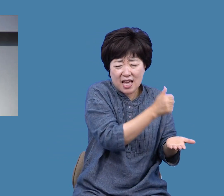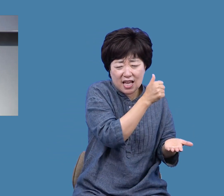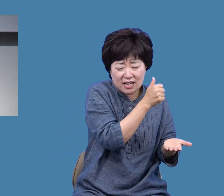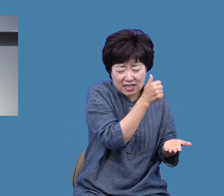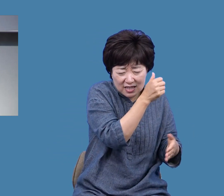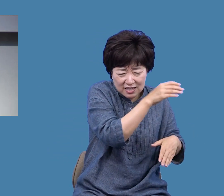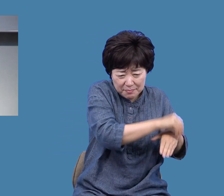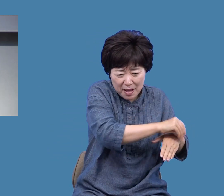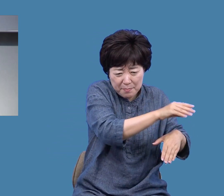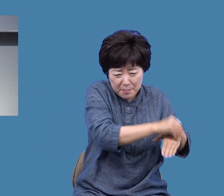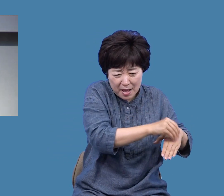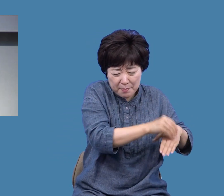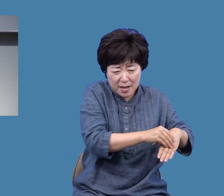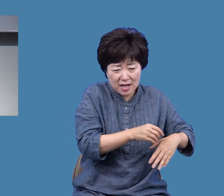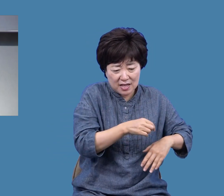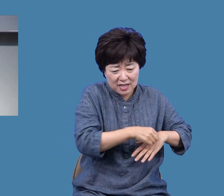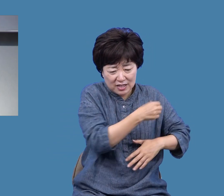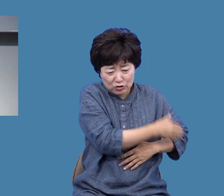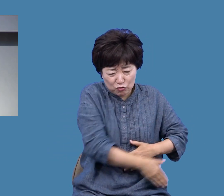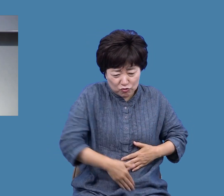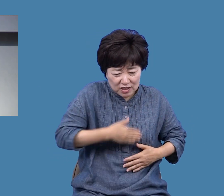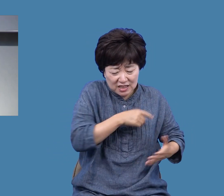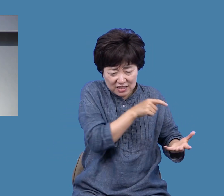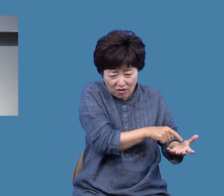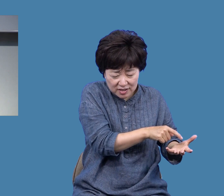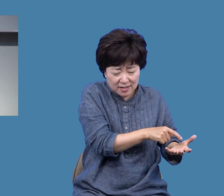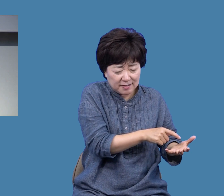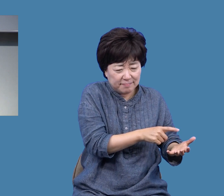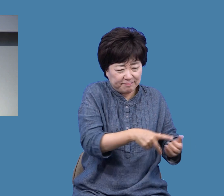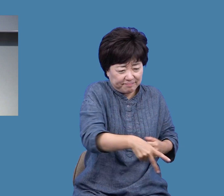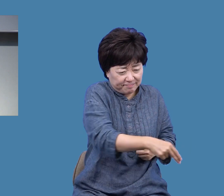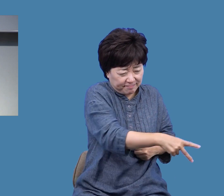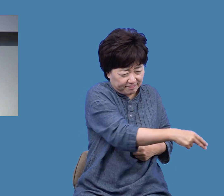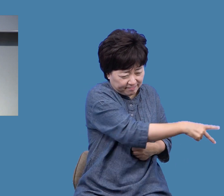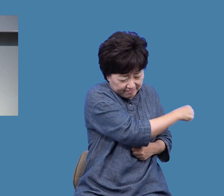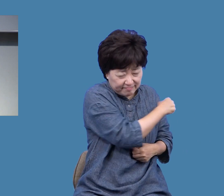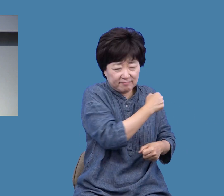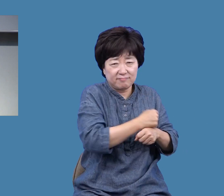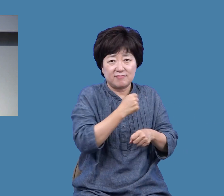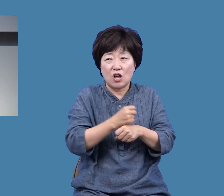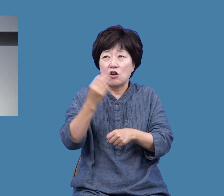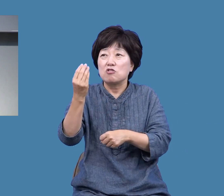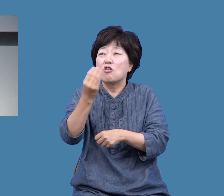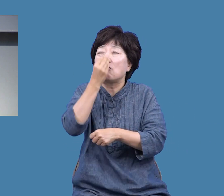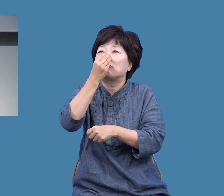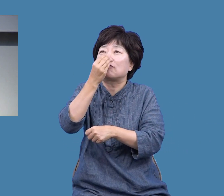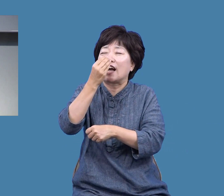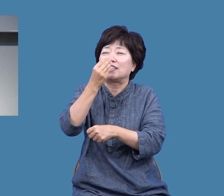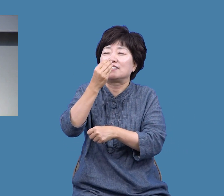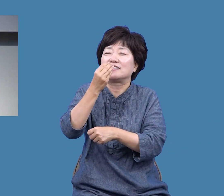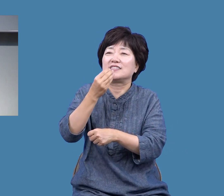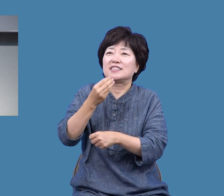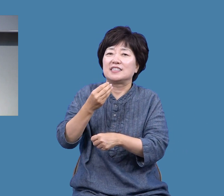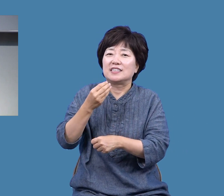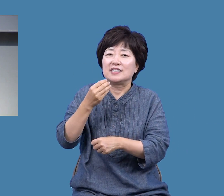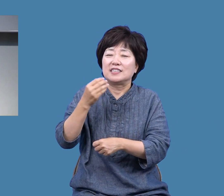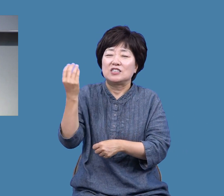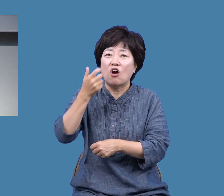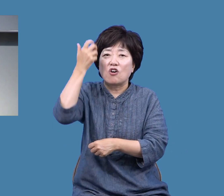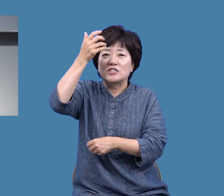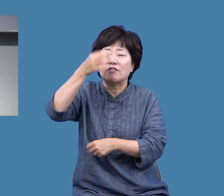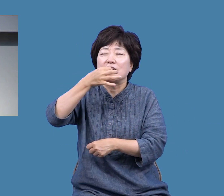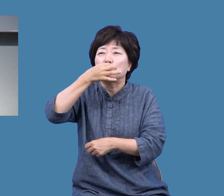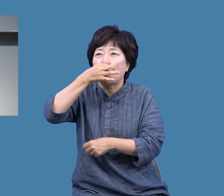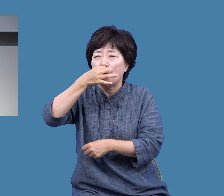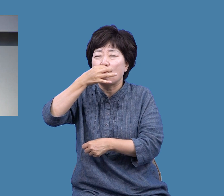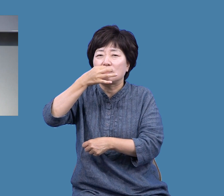이 육체의 소욕을 거룩함에 길들여진 육체의 소욕으로 바꾸어갈 건가 하는 이것이 여러분 몸의 구원이고